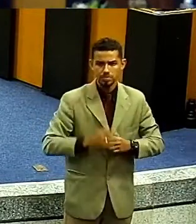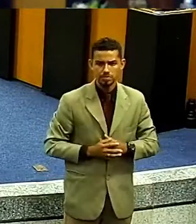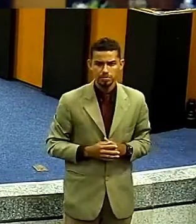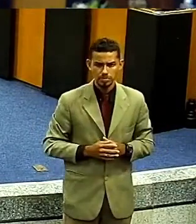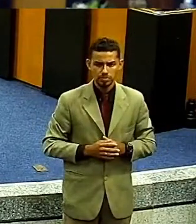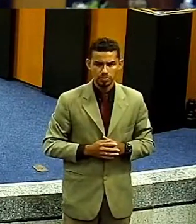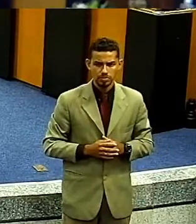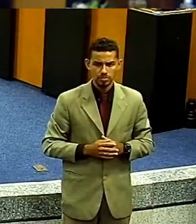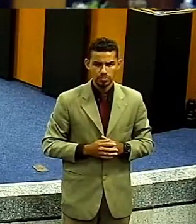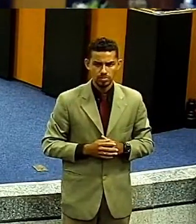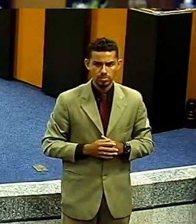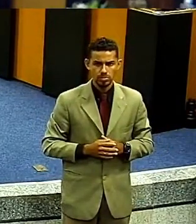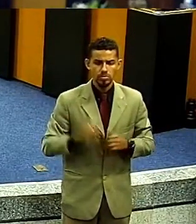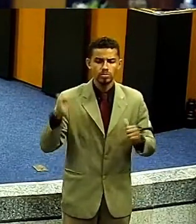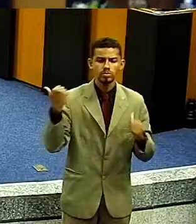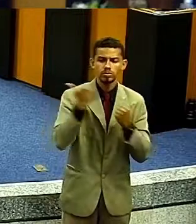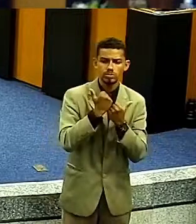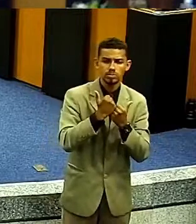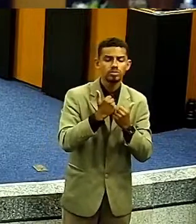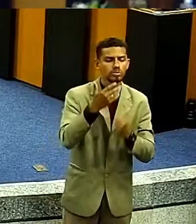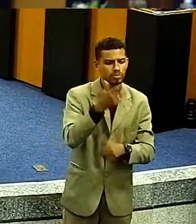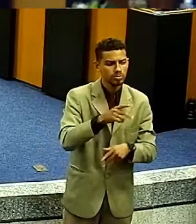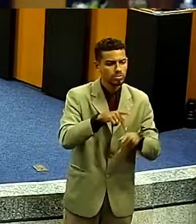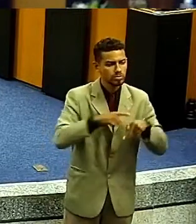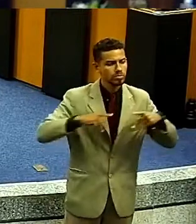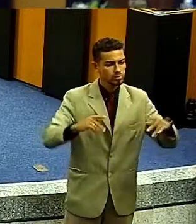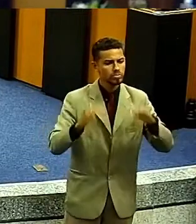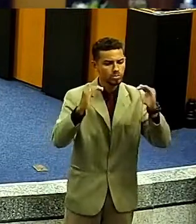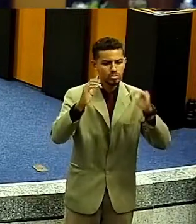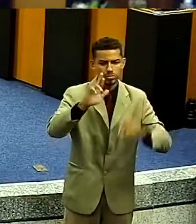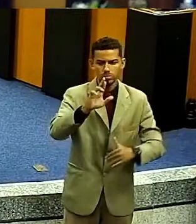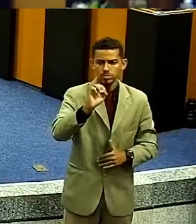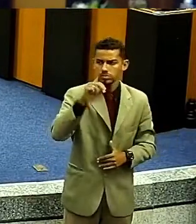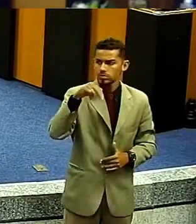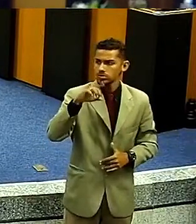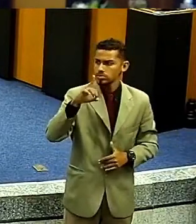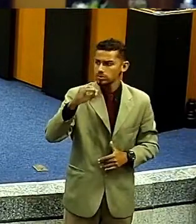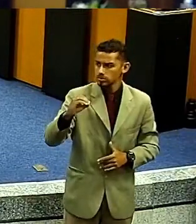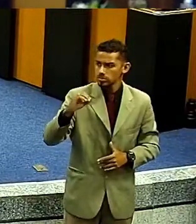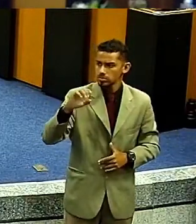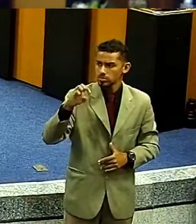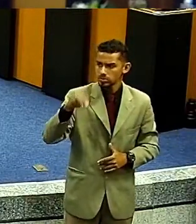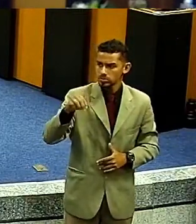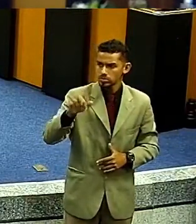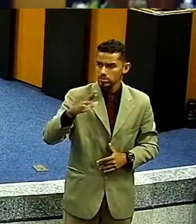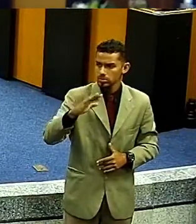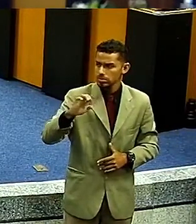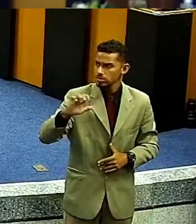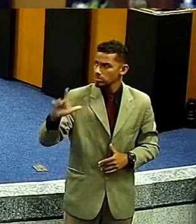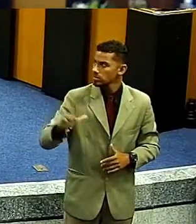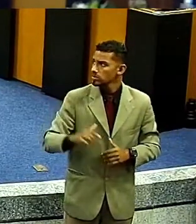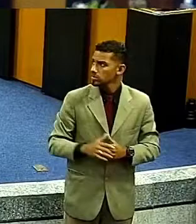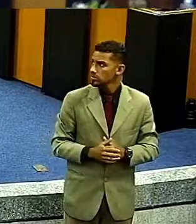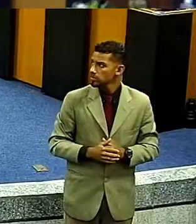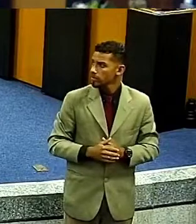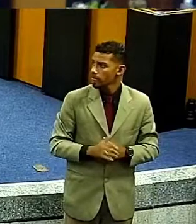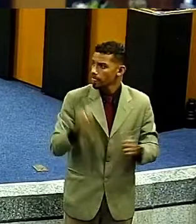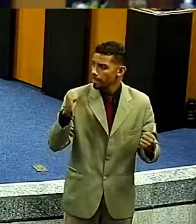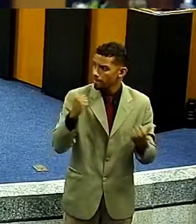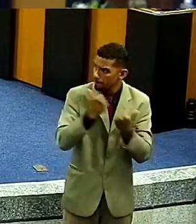autoridades nosso substituto Desembargador Ronaldo Maciel também está aqui presente nosso Desembargador